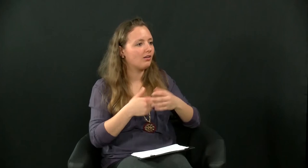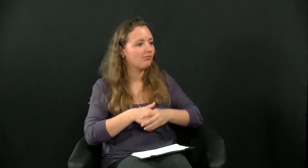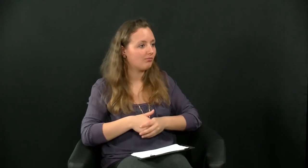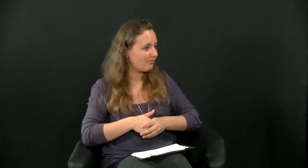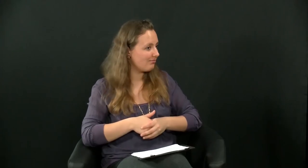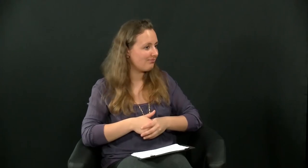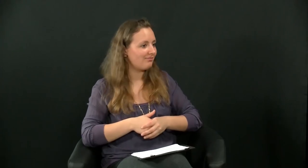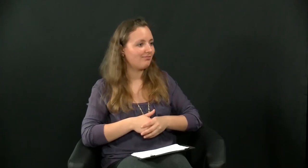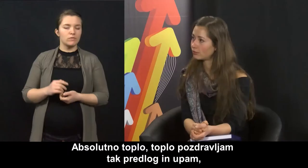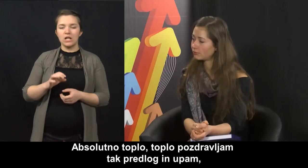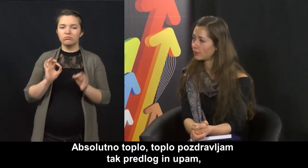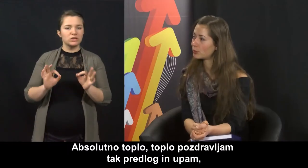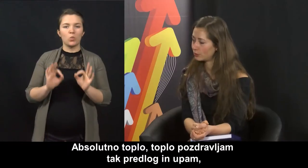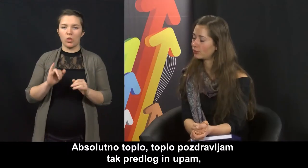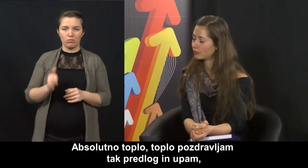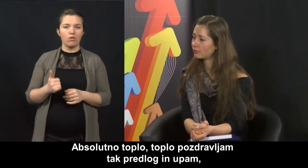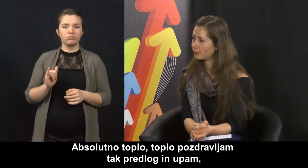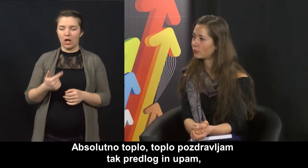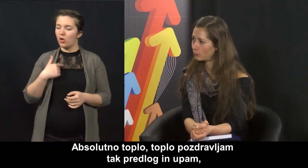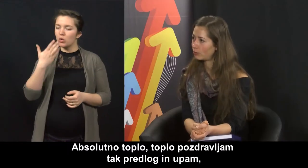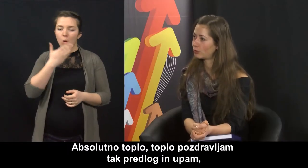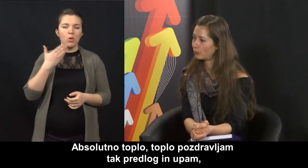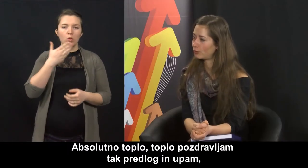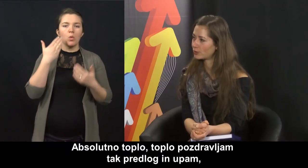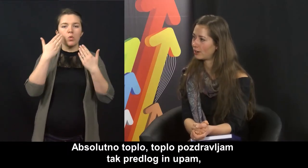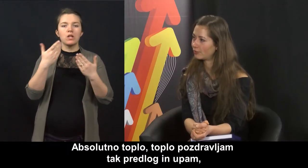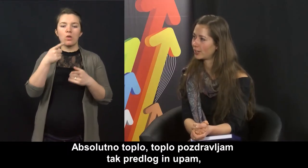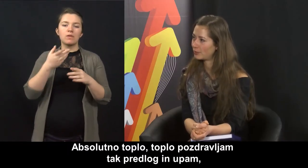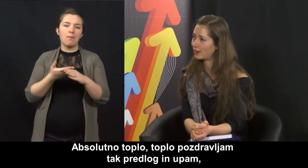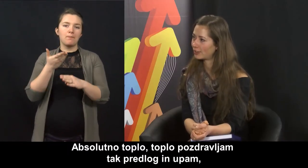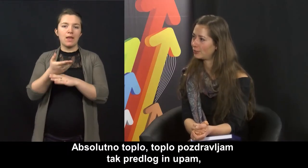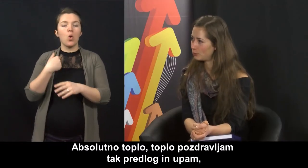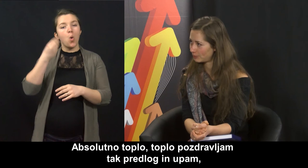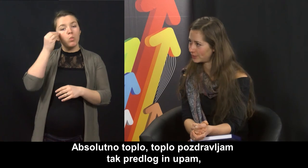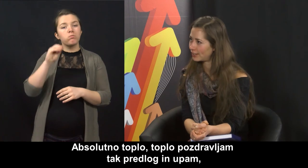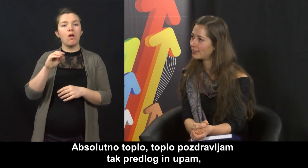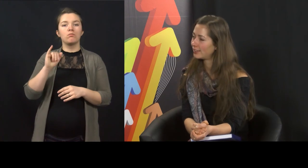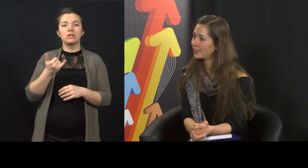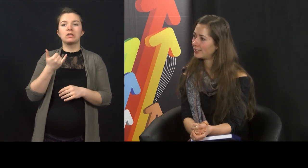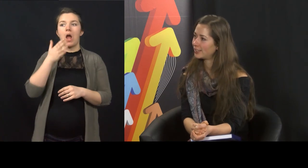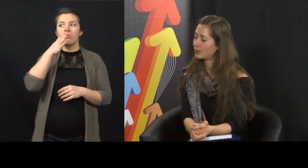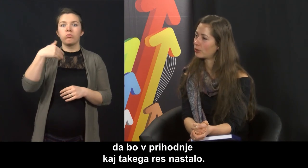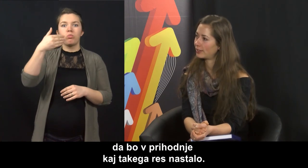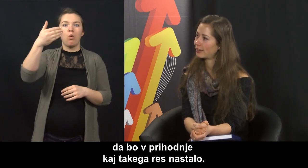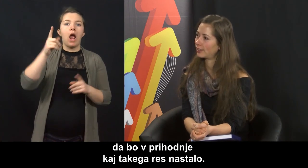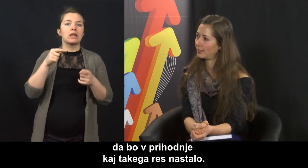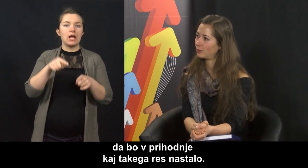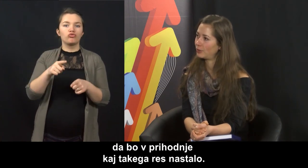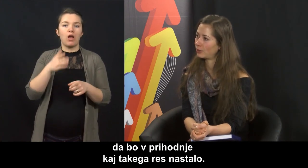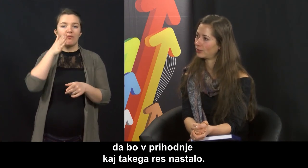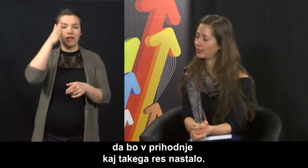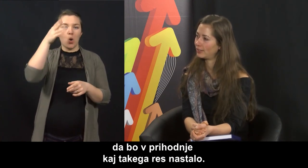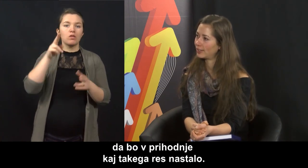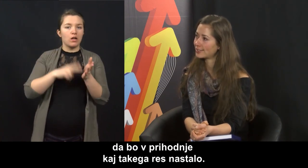združili. Absolutno. Absolutno. Toplo, toplo pozdravljam tak predlog in upam, da, da bo kaj takega